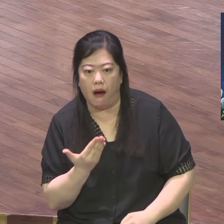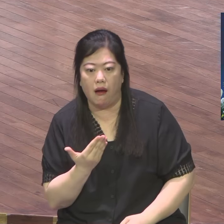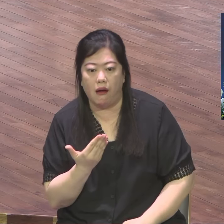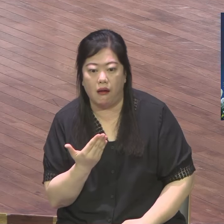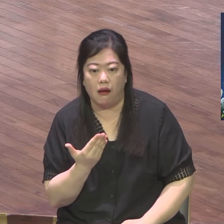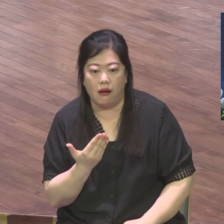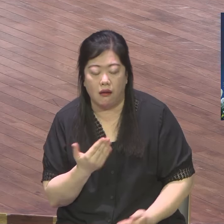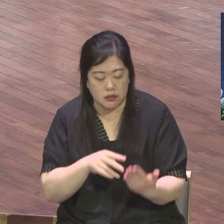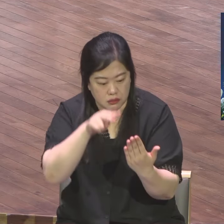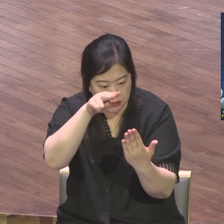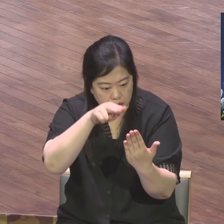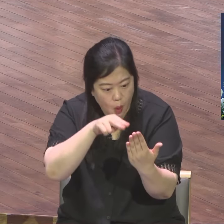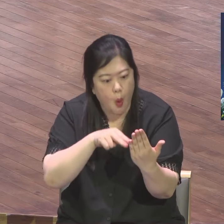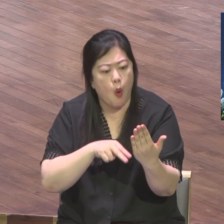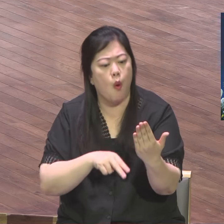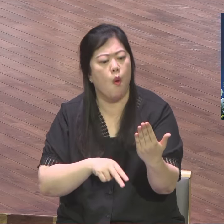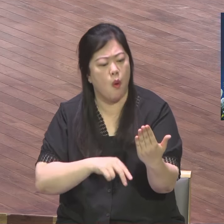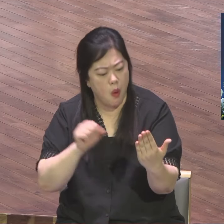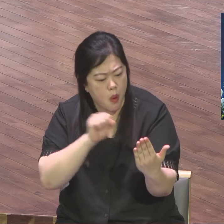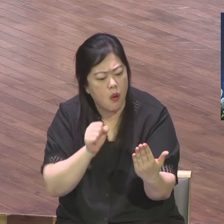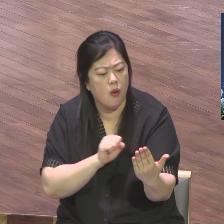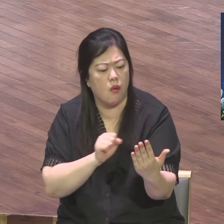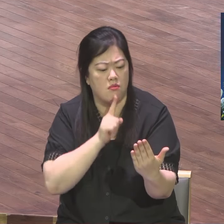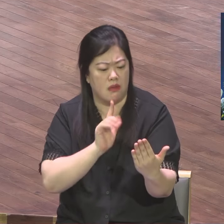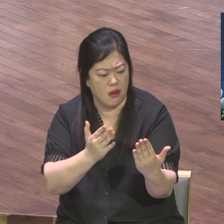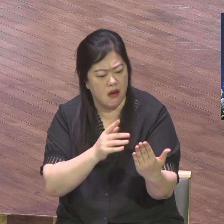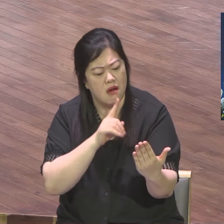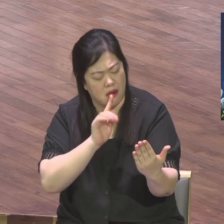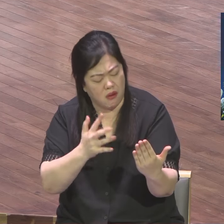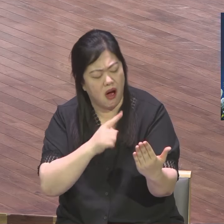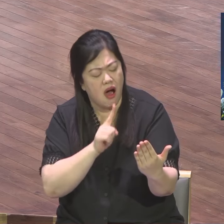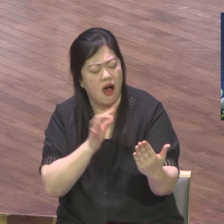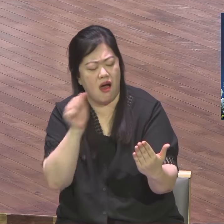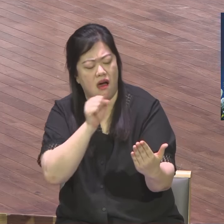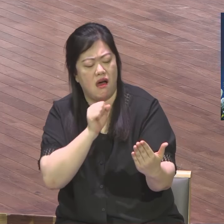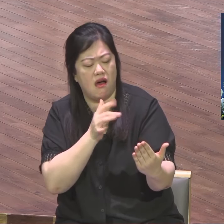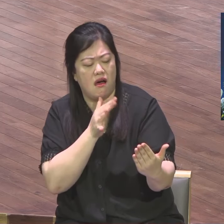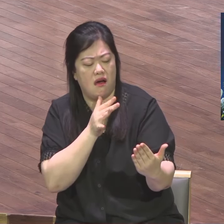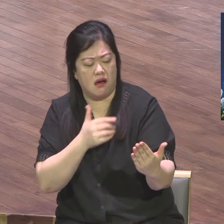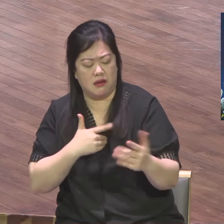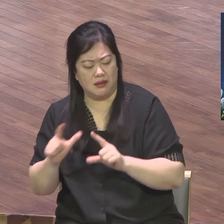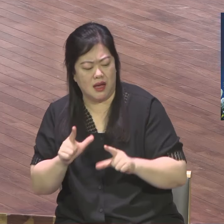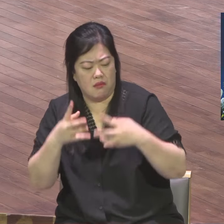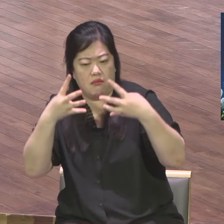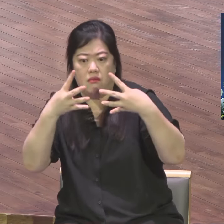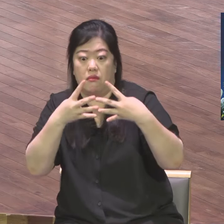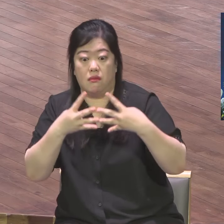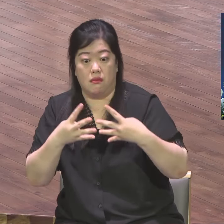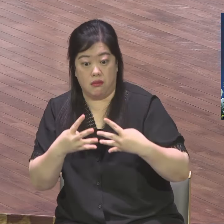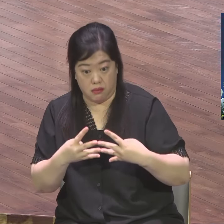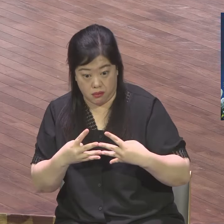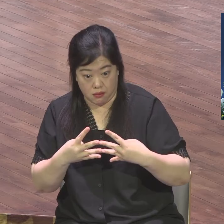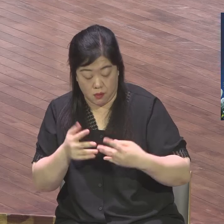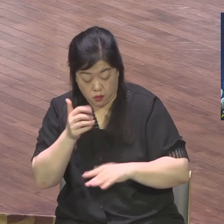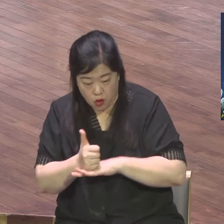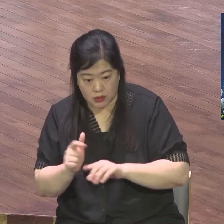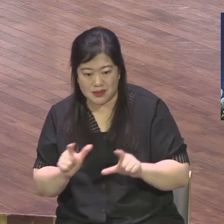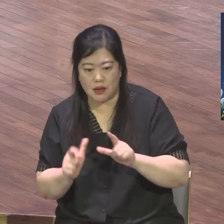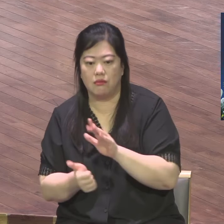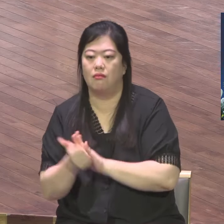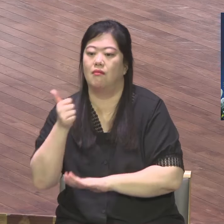그대로 믿고 더욱더 여러분 실제로 삶 속에 적용을 하면 응답을 받아요. 성공하게 되어